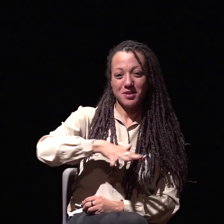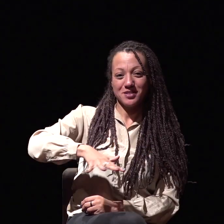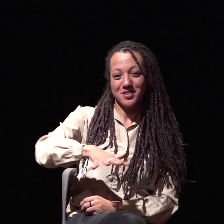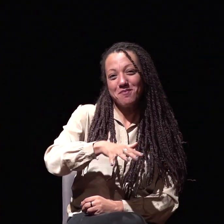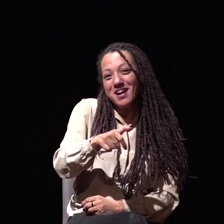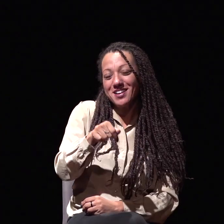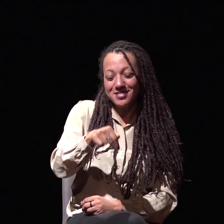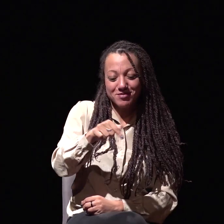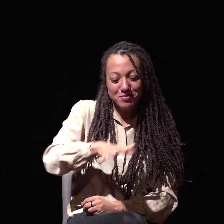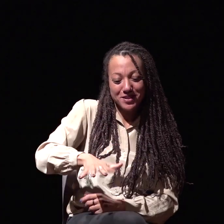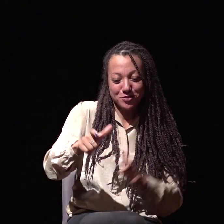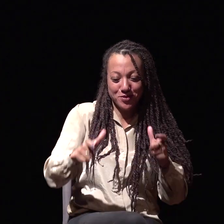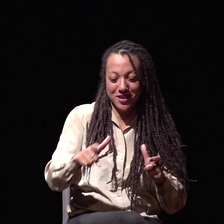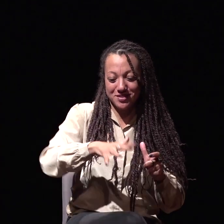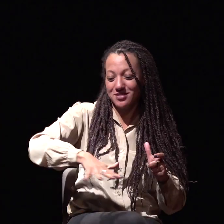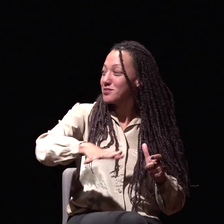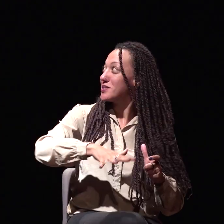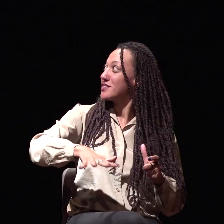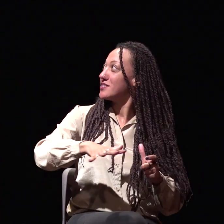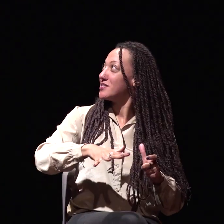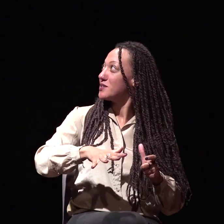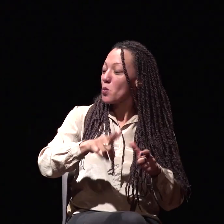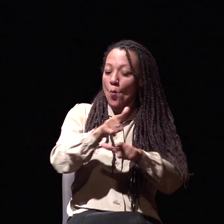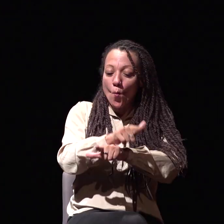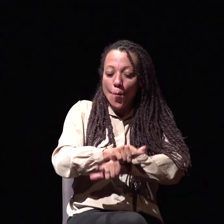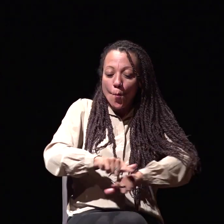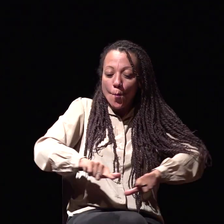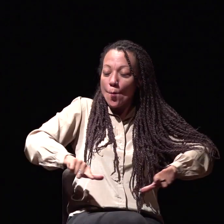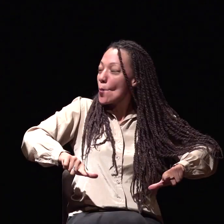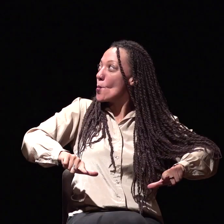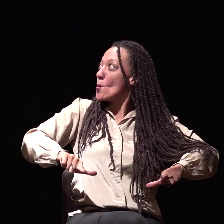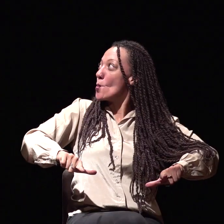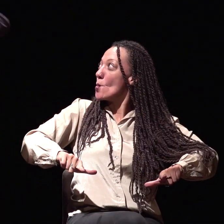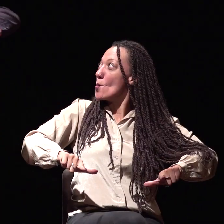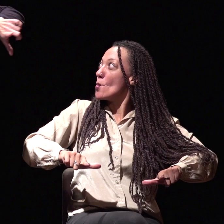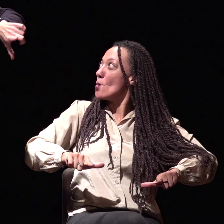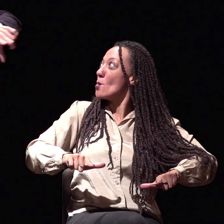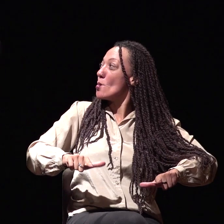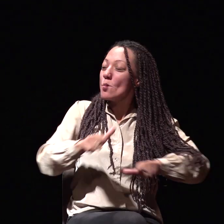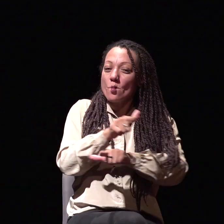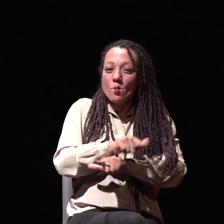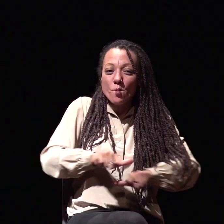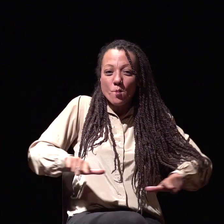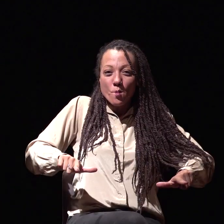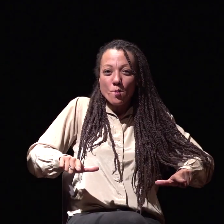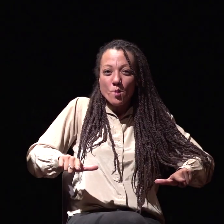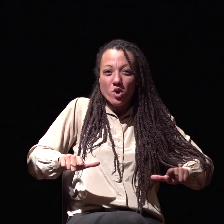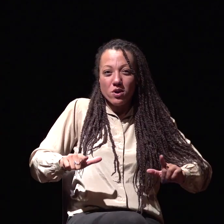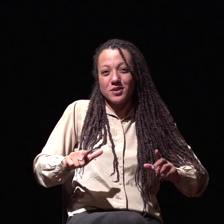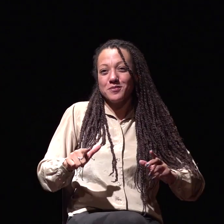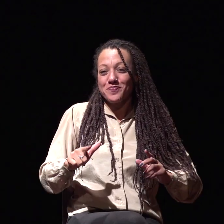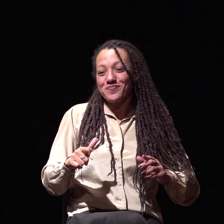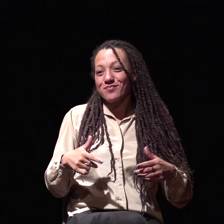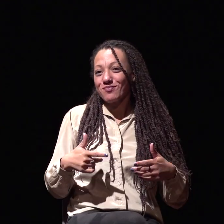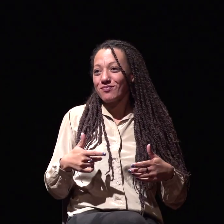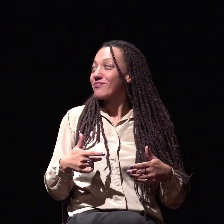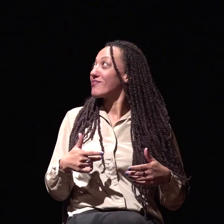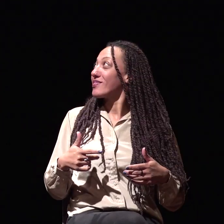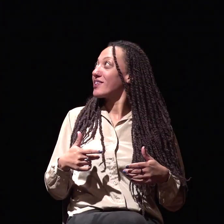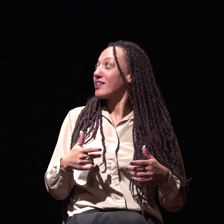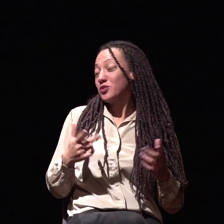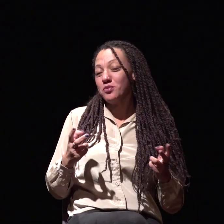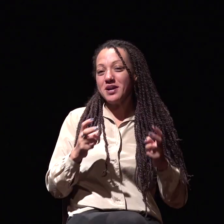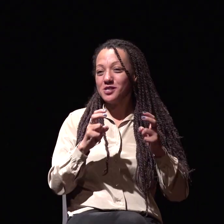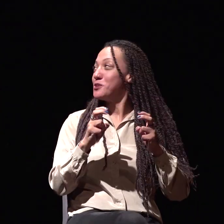Espaço. Como se diz vazio? Vazio. Vão. O vão